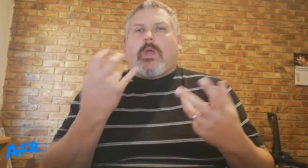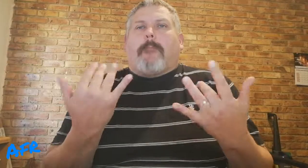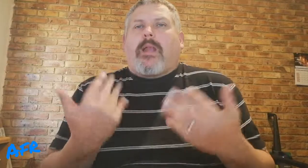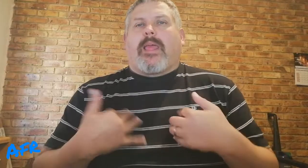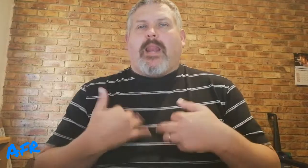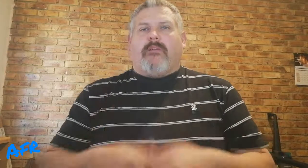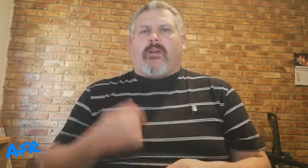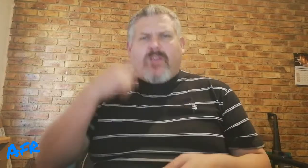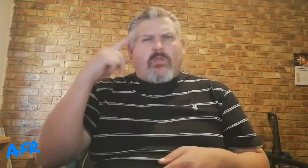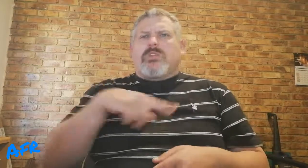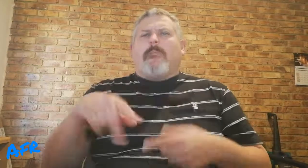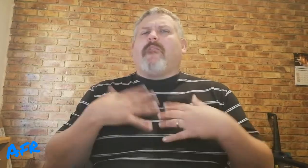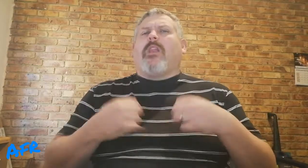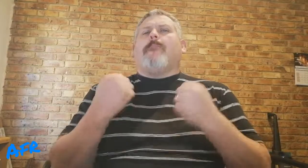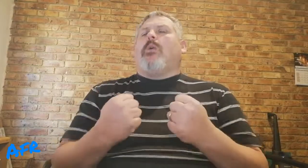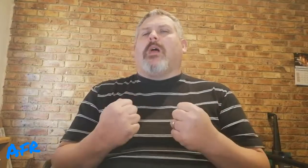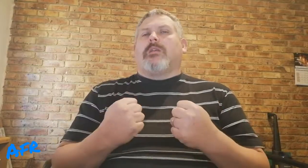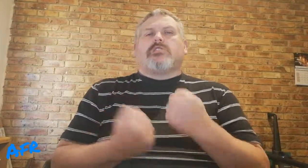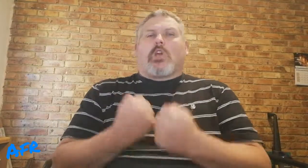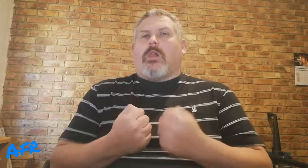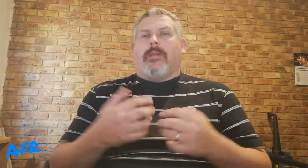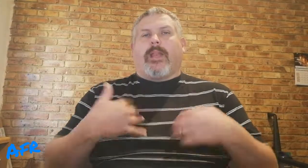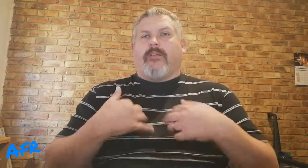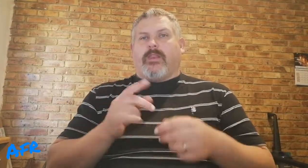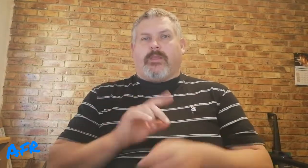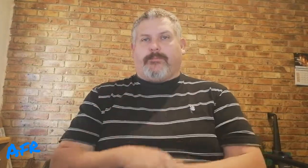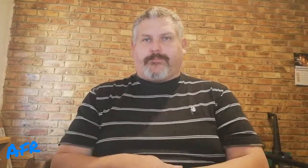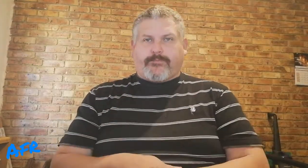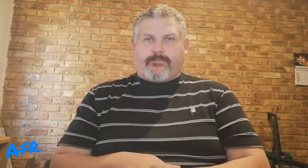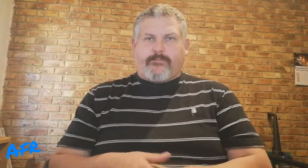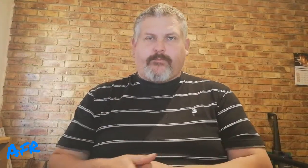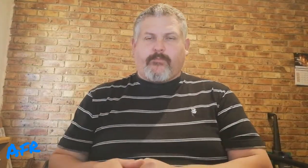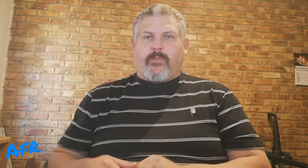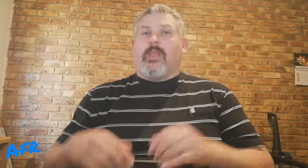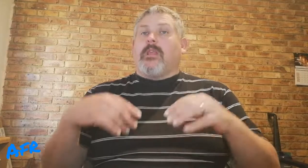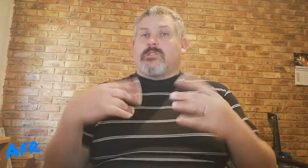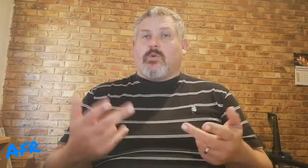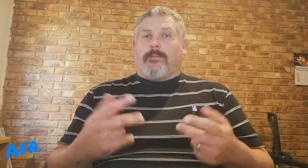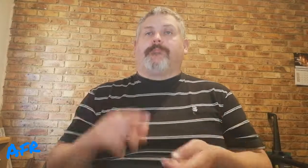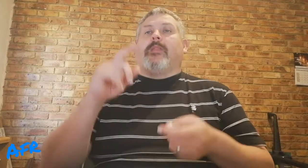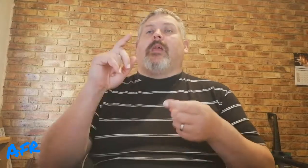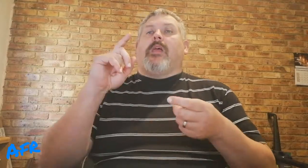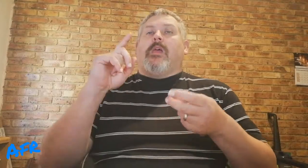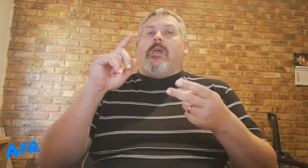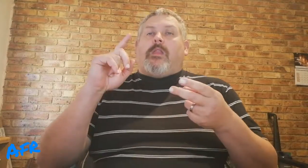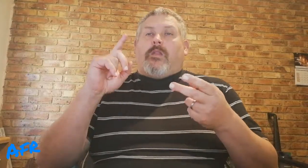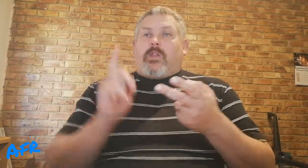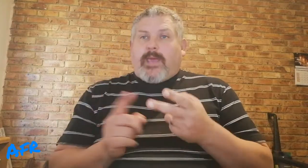soek 'n maklike lewe. Weet ons almal wil nie moeilik sukkel op dit lewe nie. So. Maar die